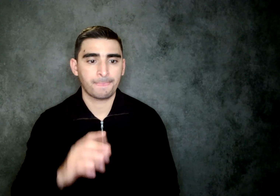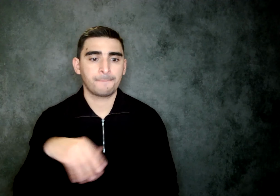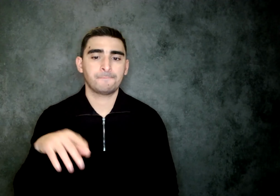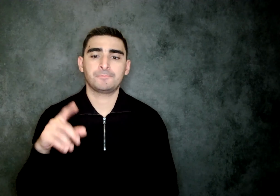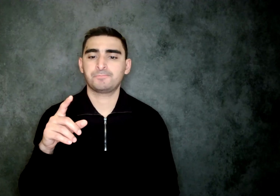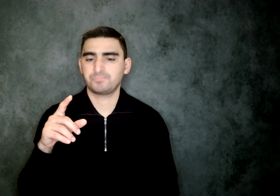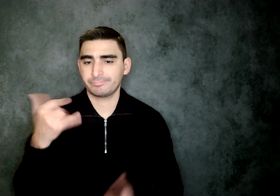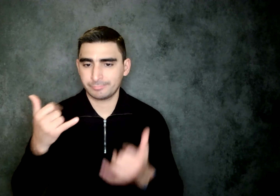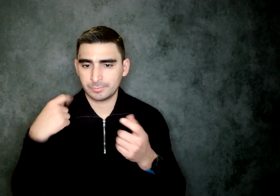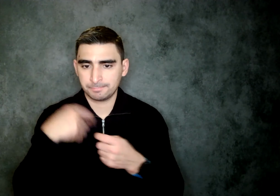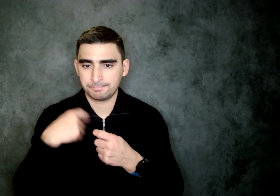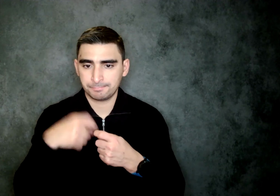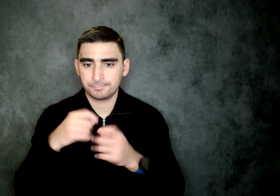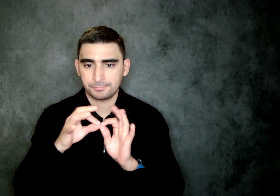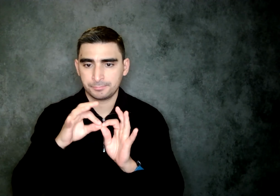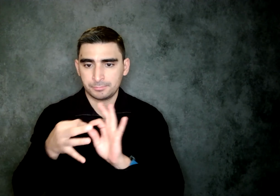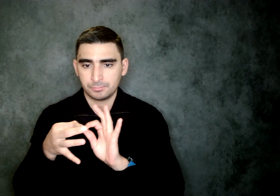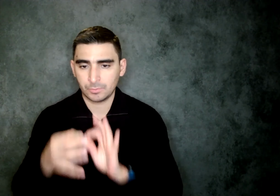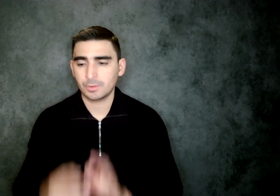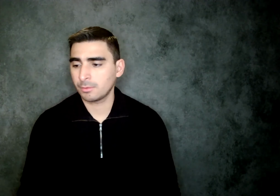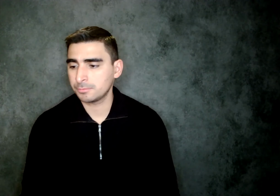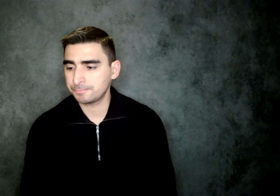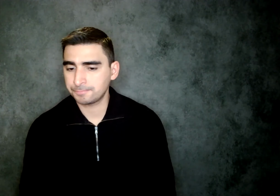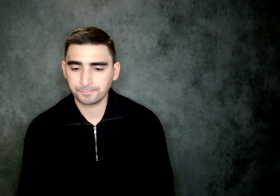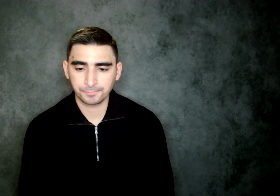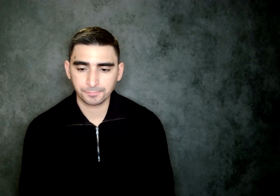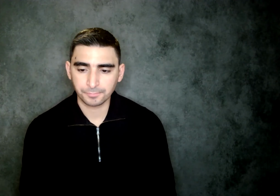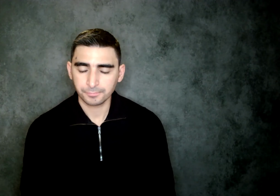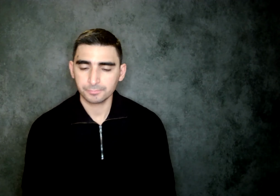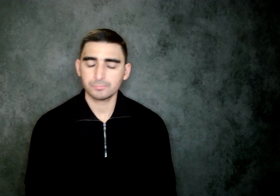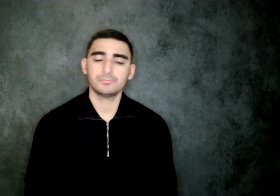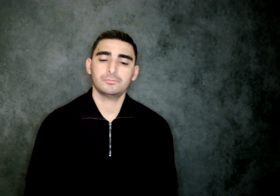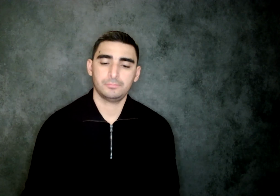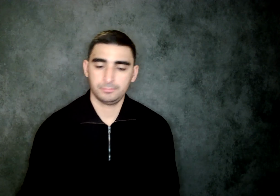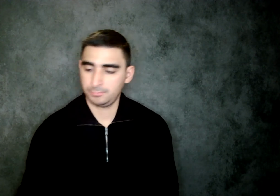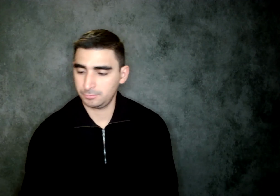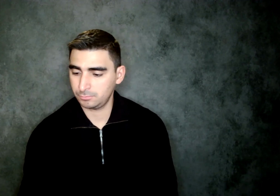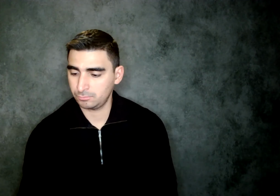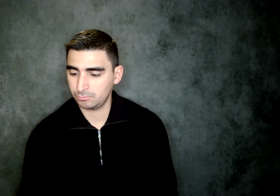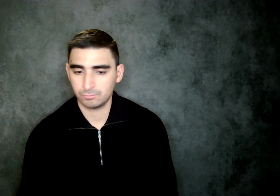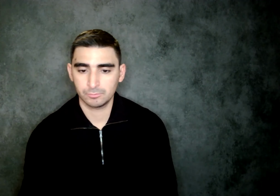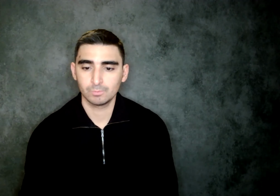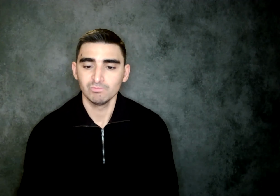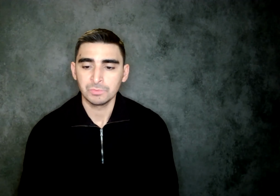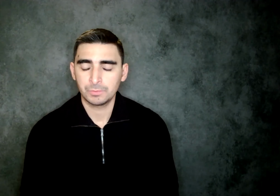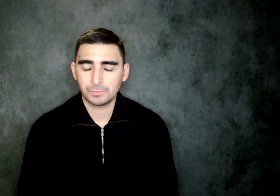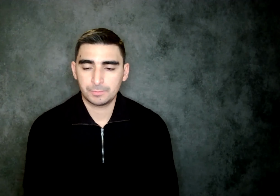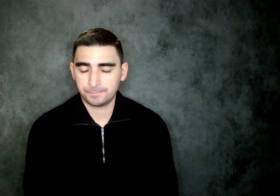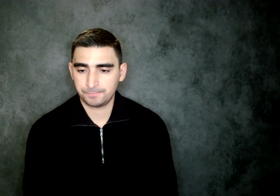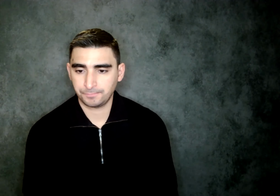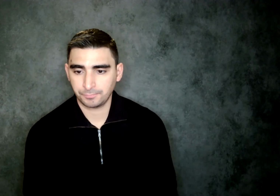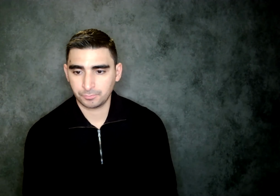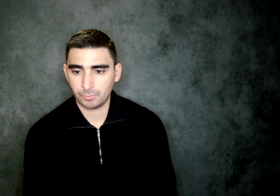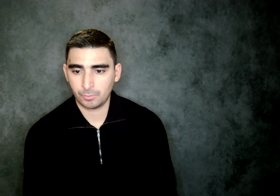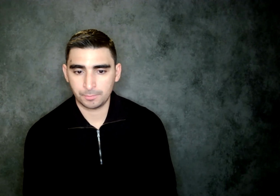que iba a decir yo, y sobre todo cuando estamos hablando de la salud mental basado en la comunidad. Es decir, por ejemplo,